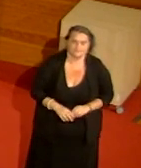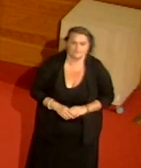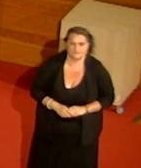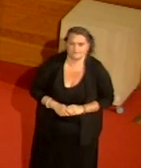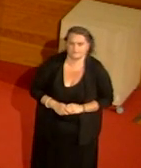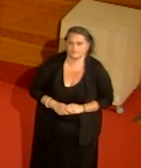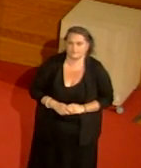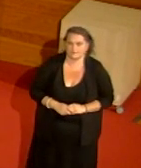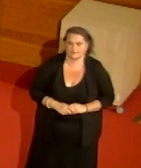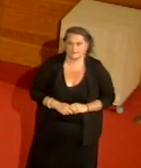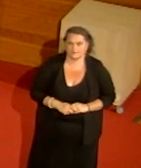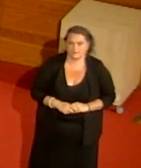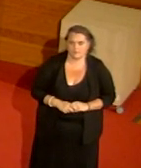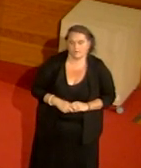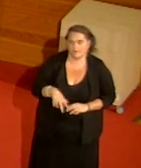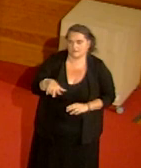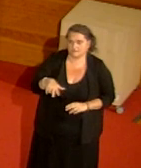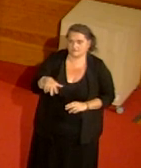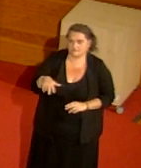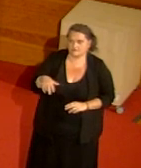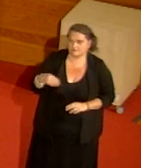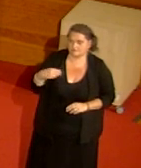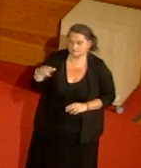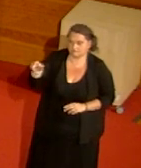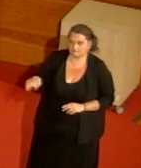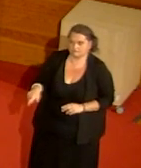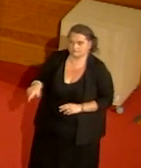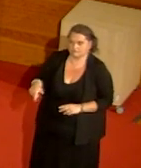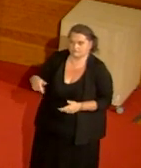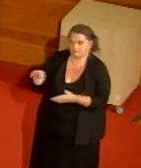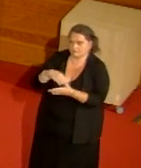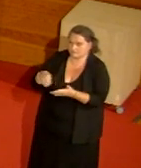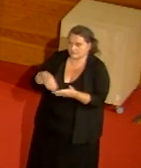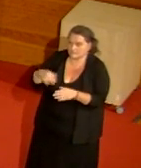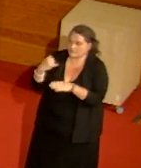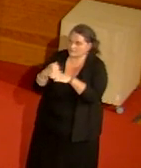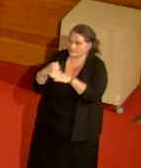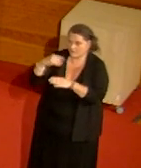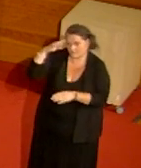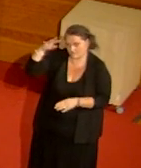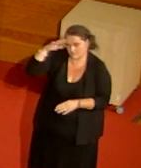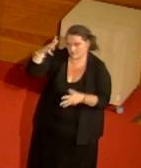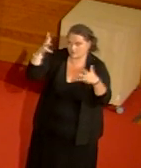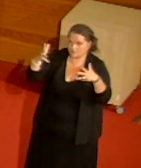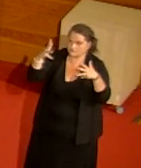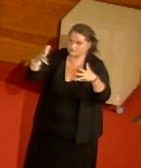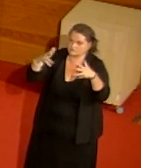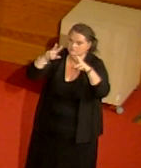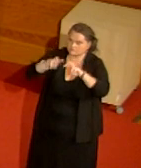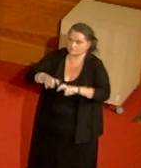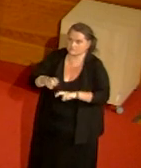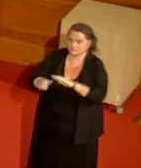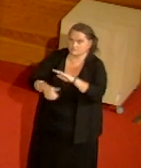l decía que bueno remedios es ensayista e investigadora en el instituto de filosofía del Consejo superior de investigaciones